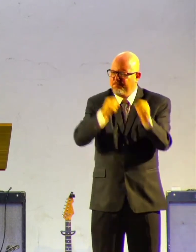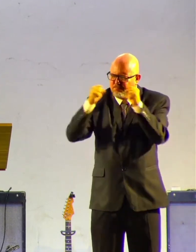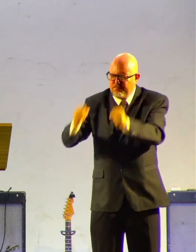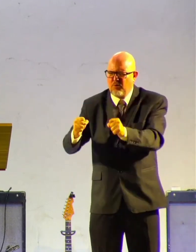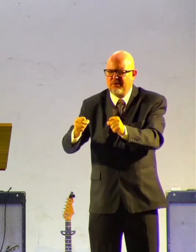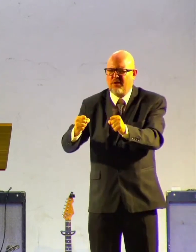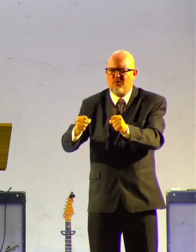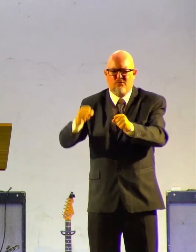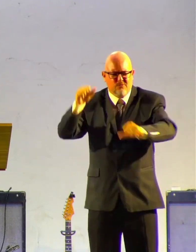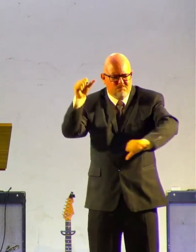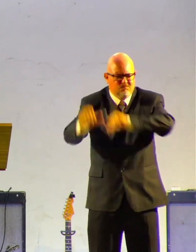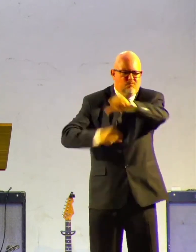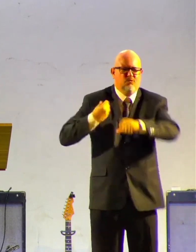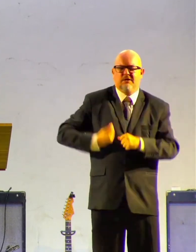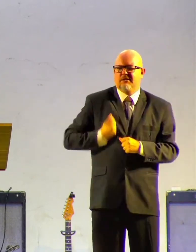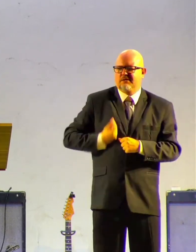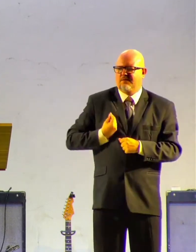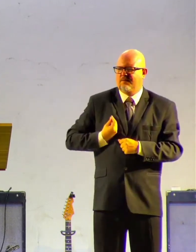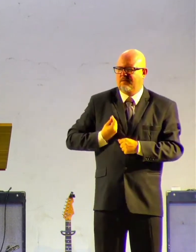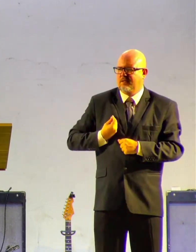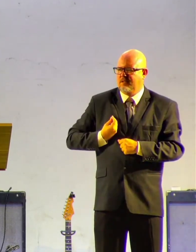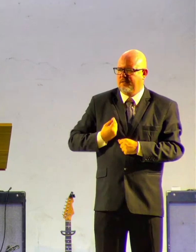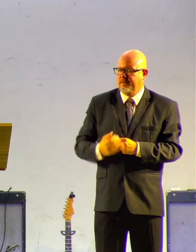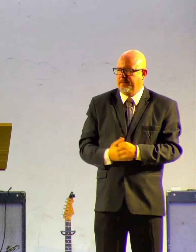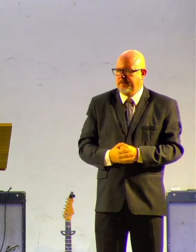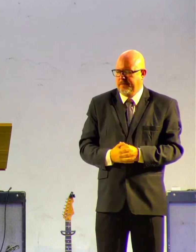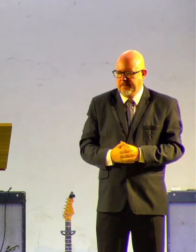avivamento espiritual.